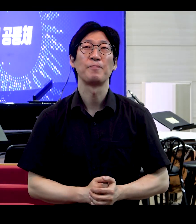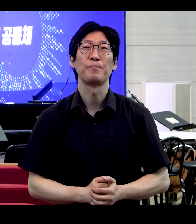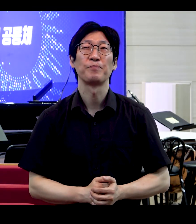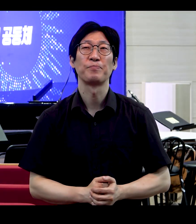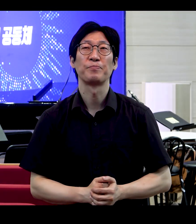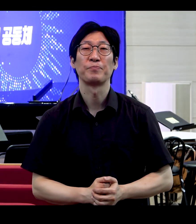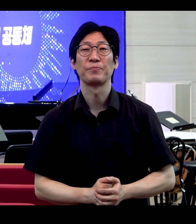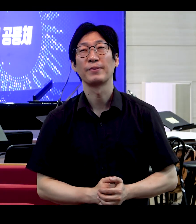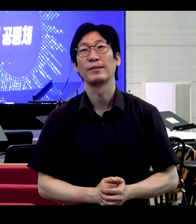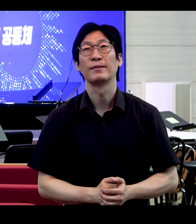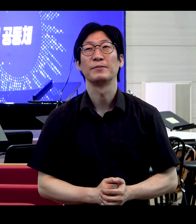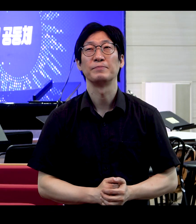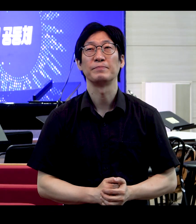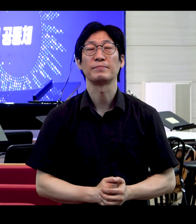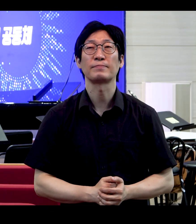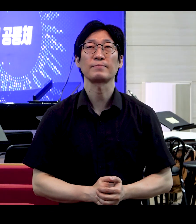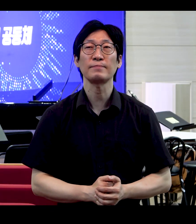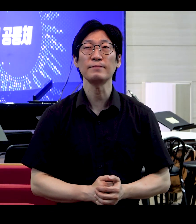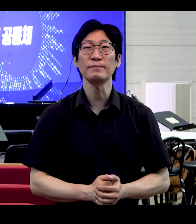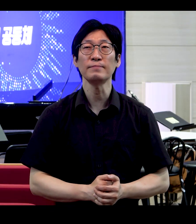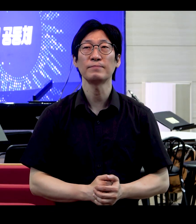것이죠. 중요한 첫 번째 포인트.